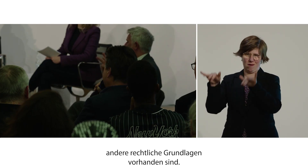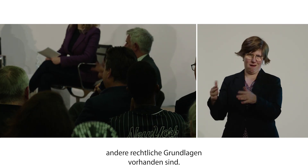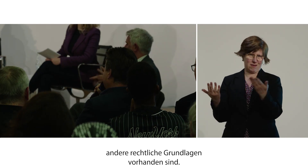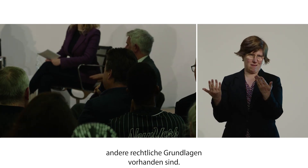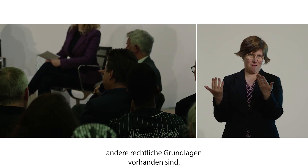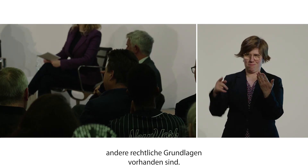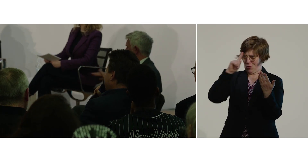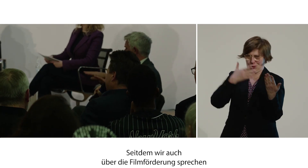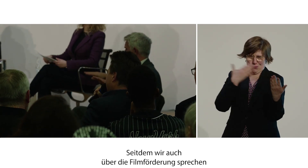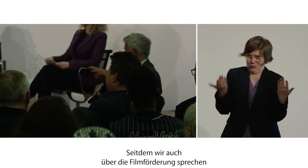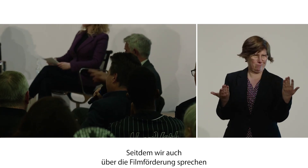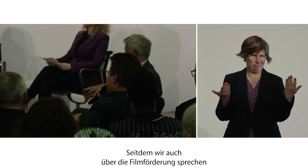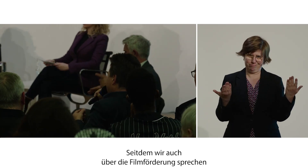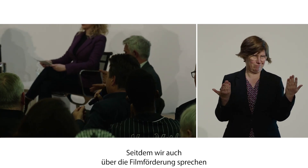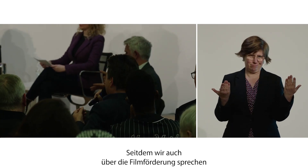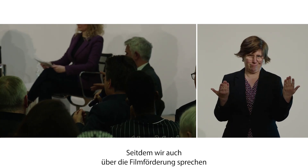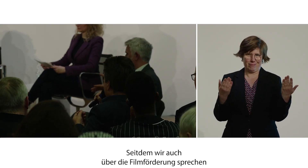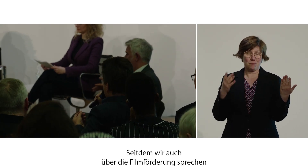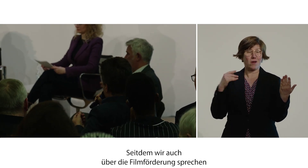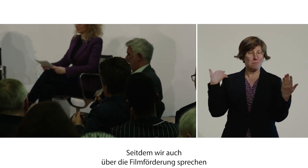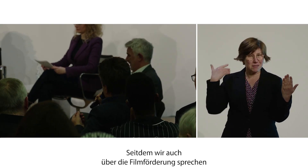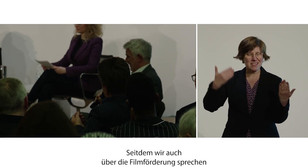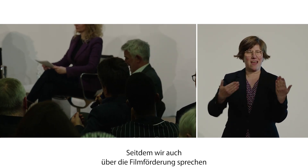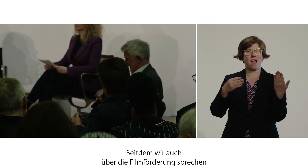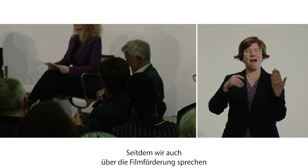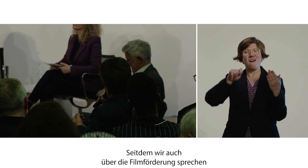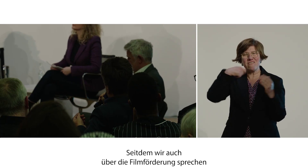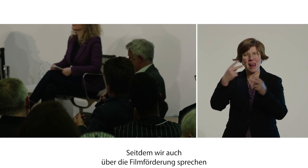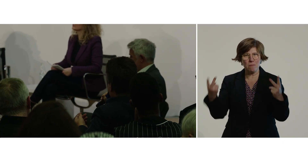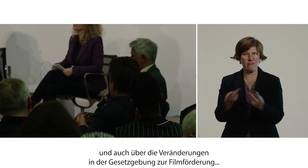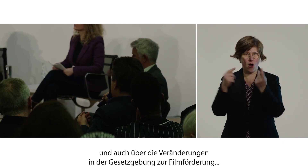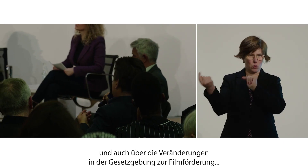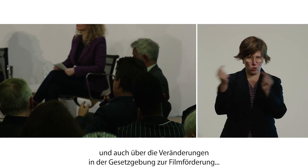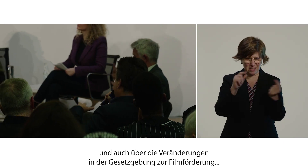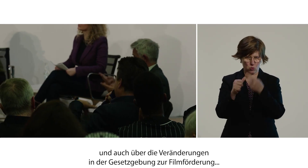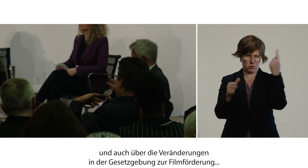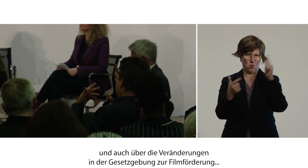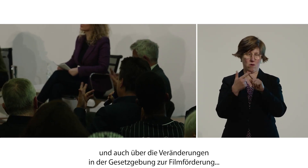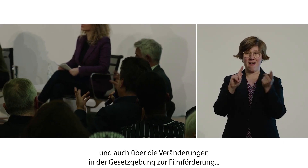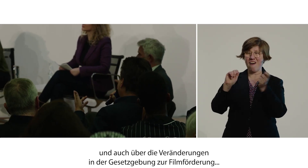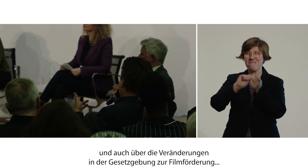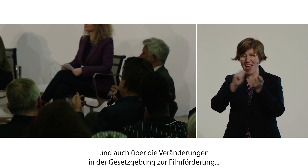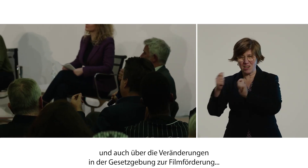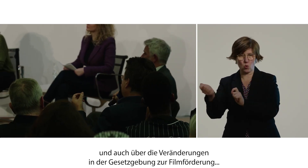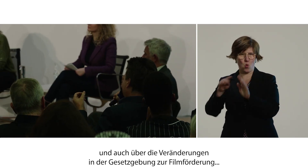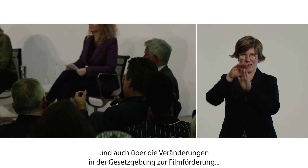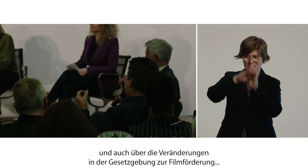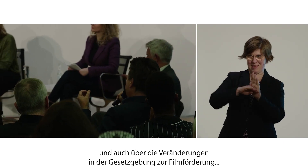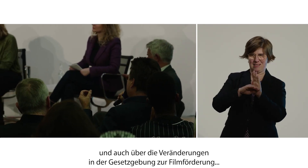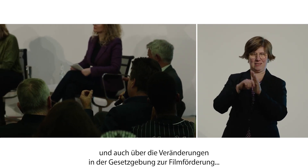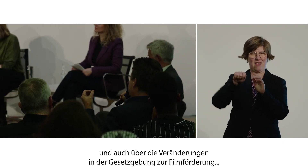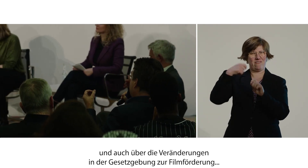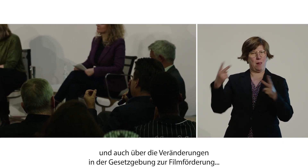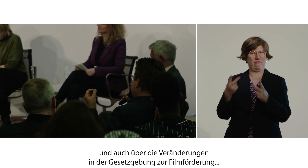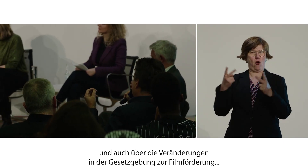vorhanden sind. Das heißt, seitdem wir auch über die Filmförderung sprechen und auch über die Veränderungen in der Gesetzgebung zur